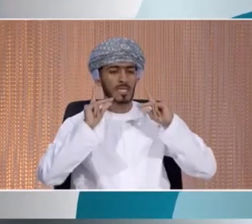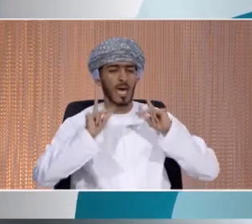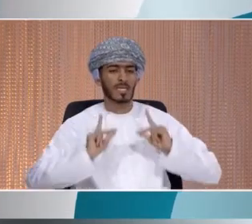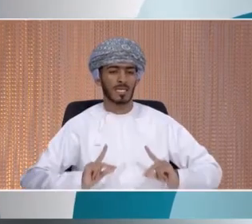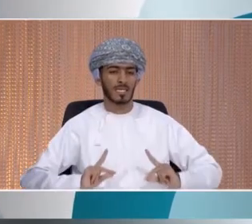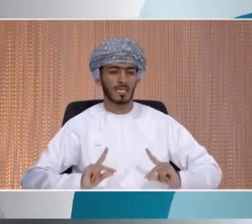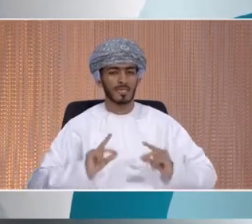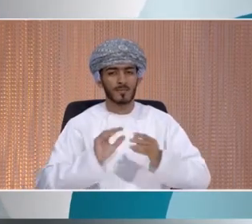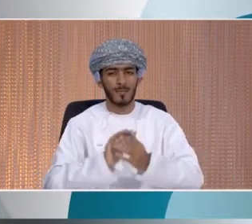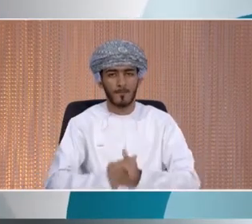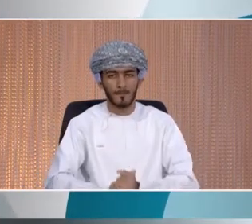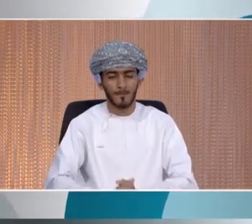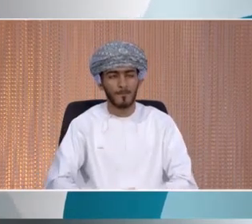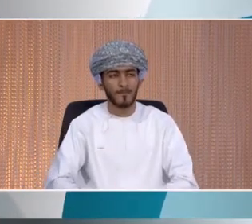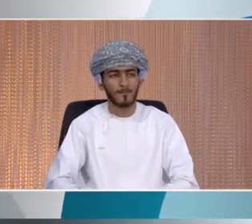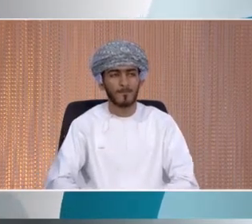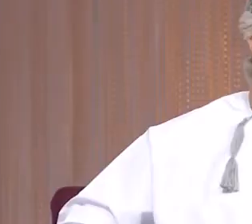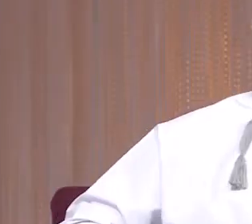للزواج.